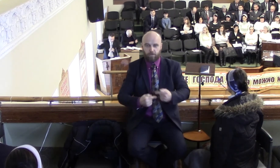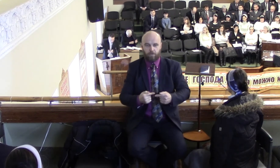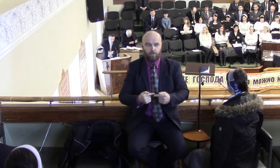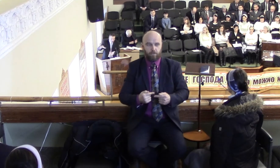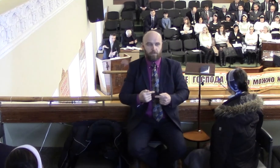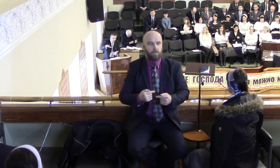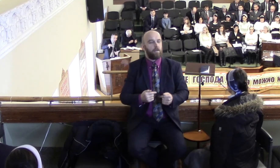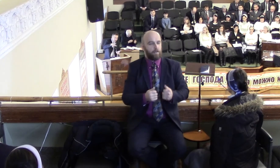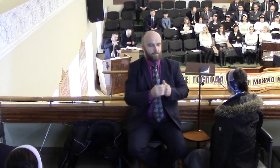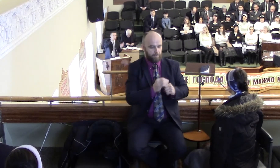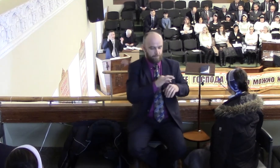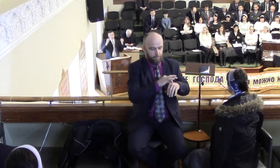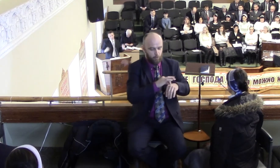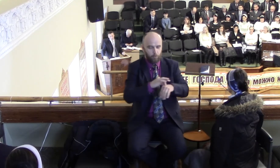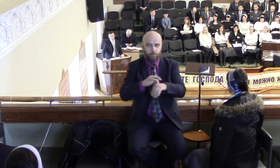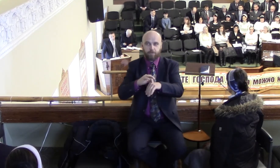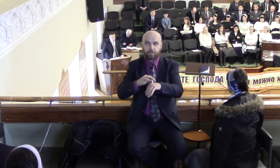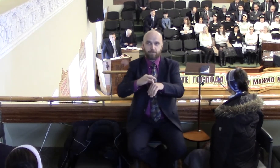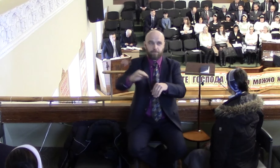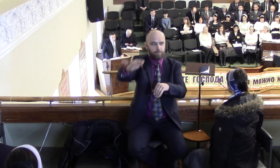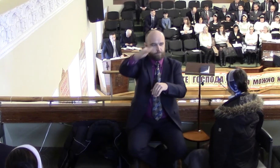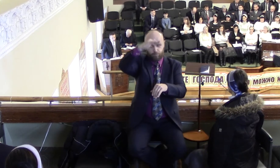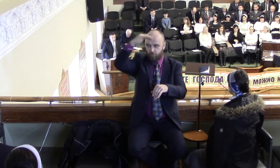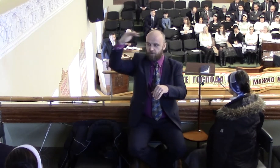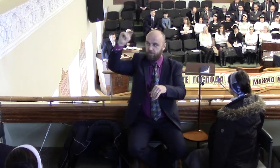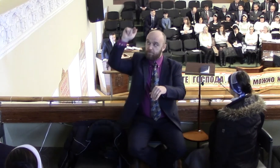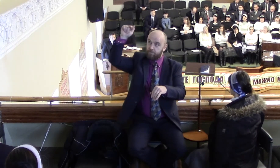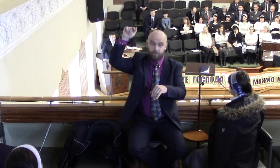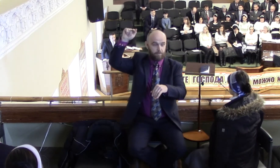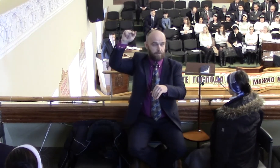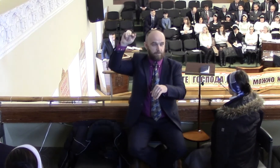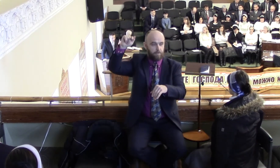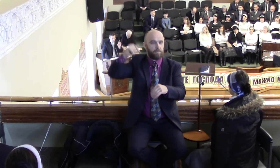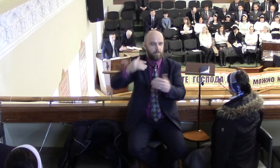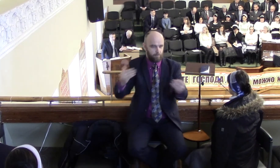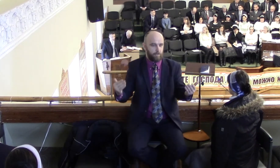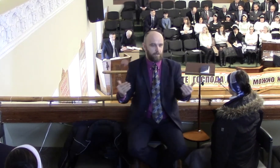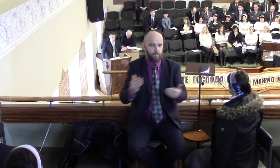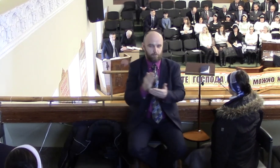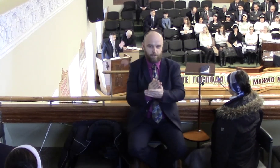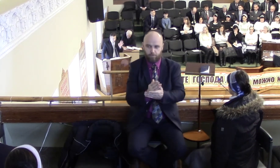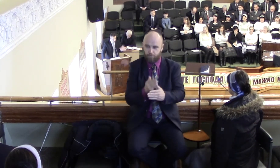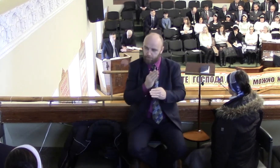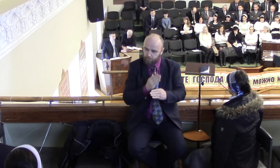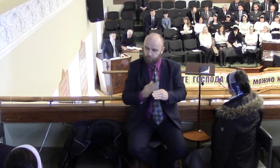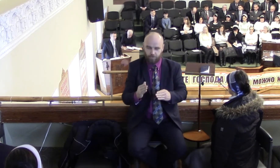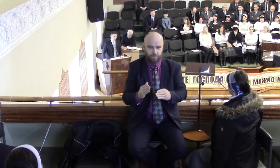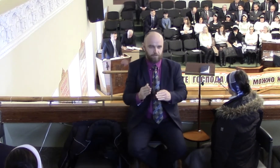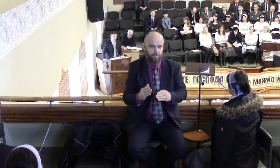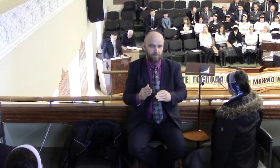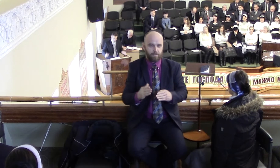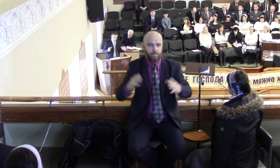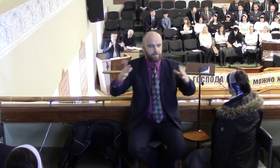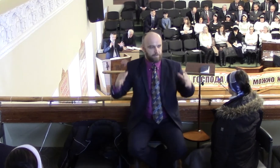жизнь. Она ведет нас за пределы этой земной жизни. Поэтому христианин, спасенный